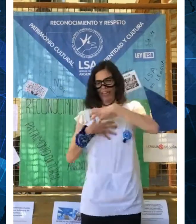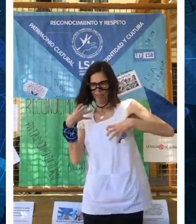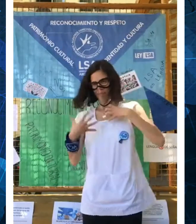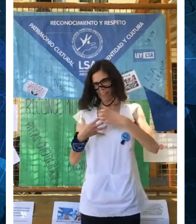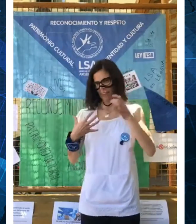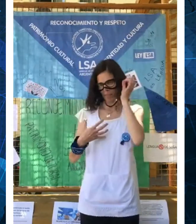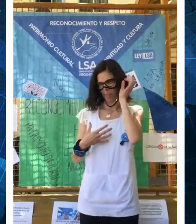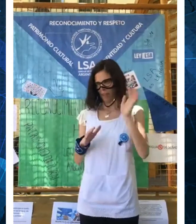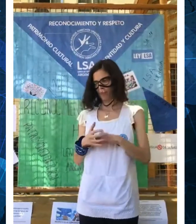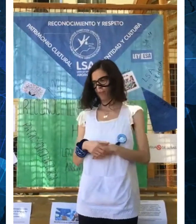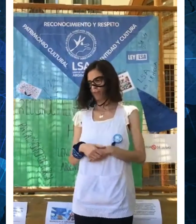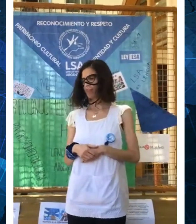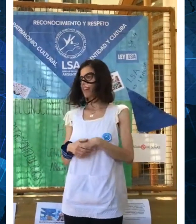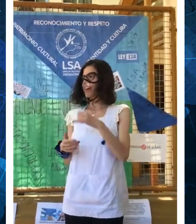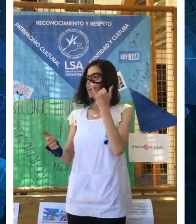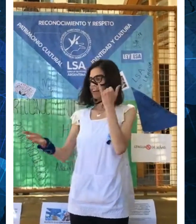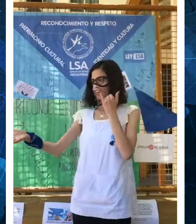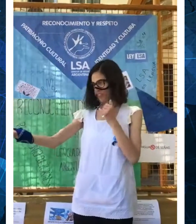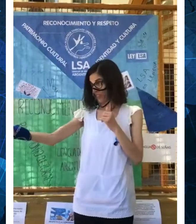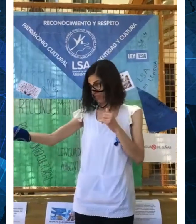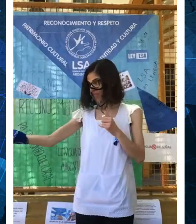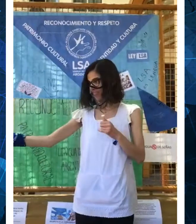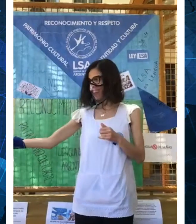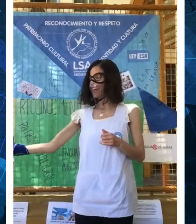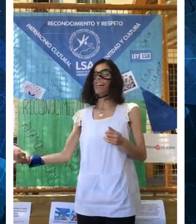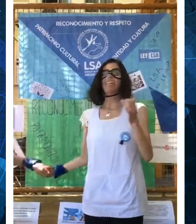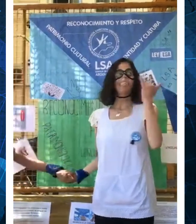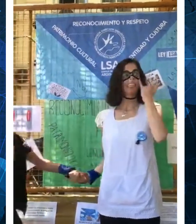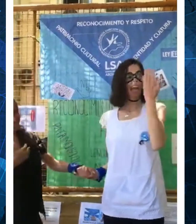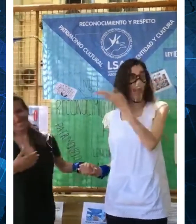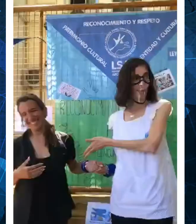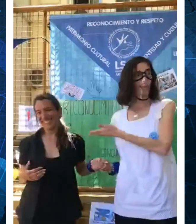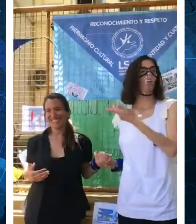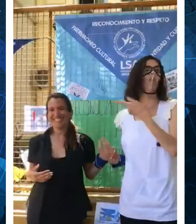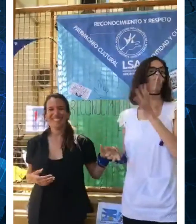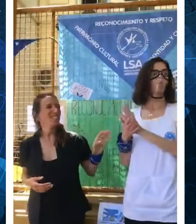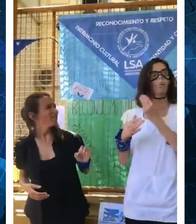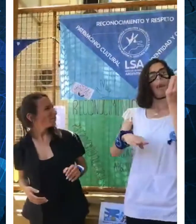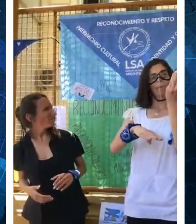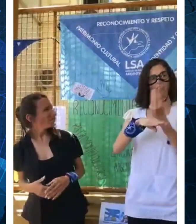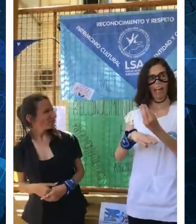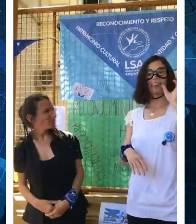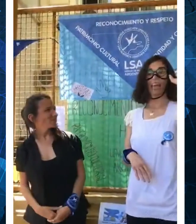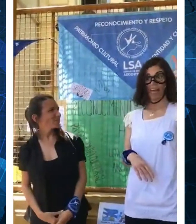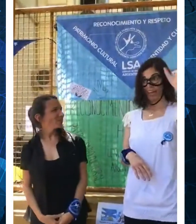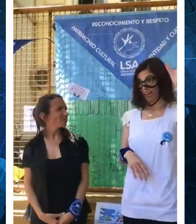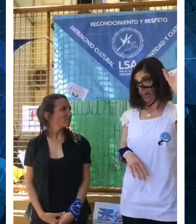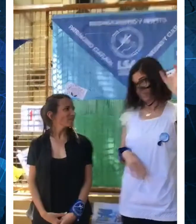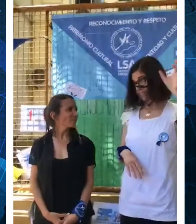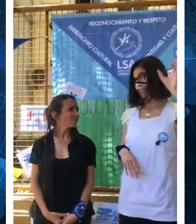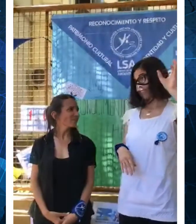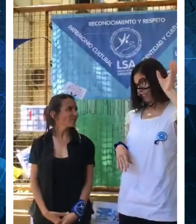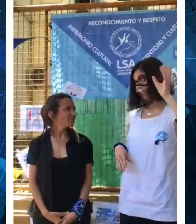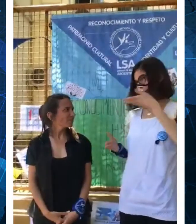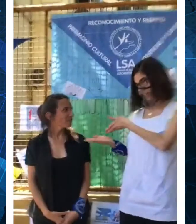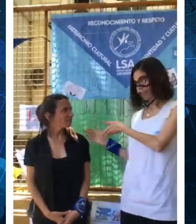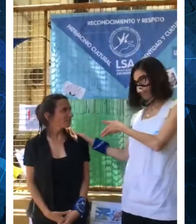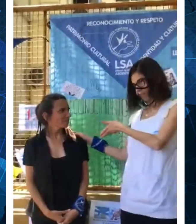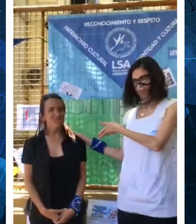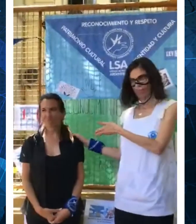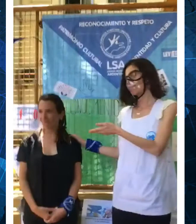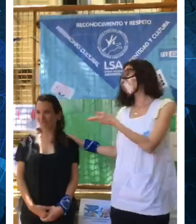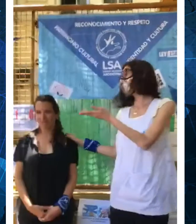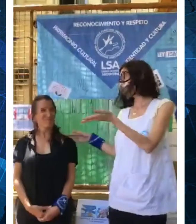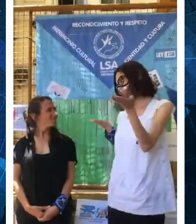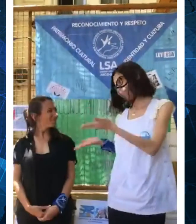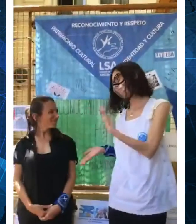Disculpen, estoy con una mezcla de sensaciones, de angustia. Adelante, Yael. Yael representa a la Confederación Argentina